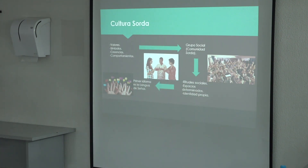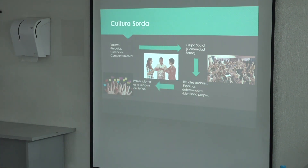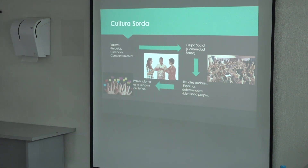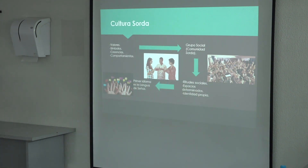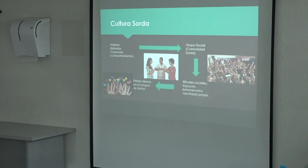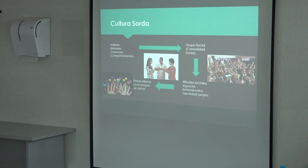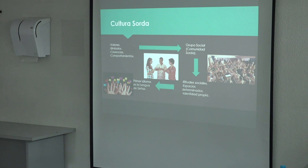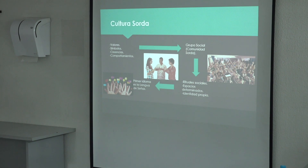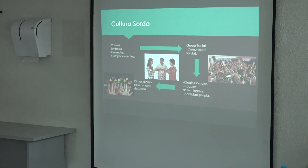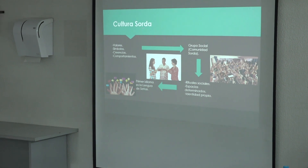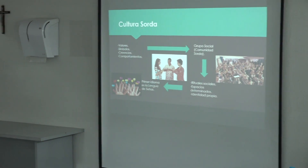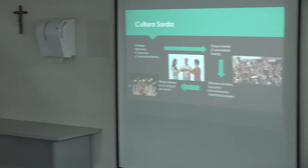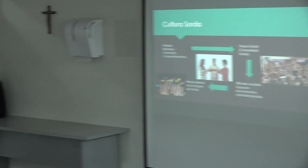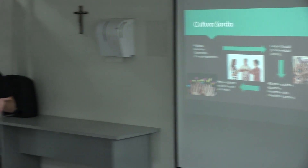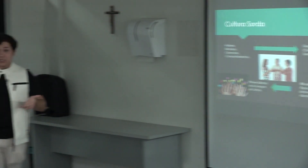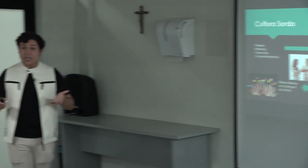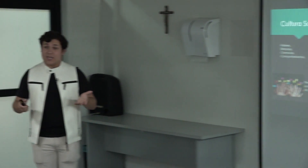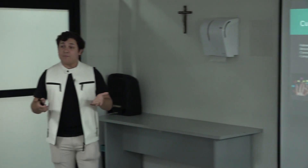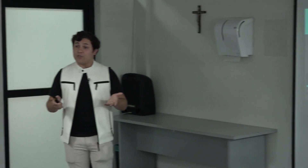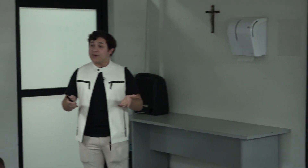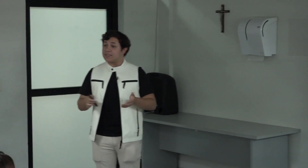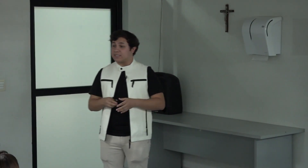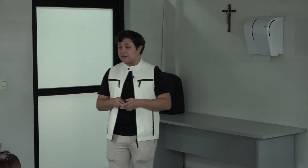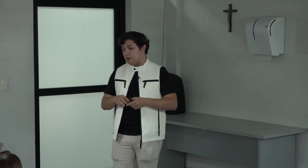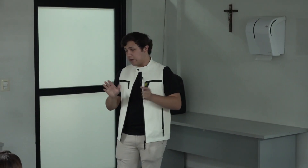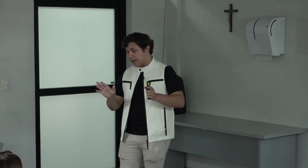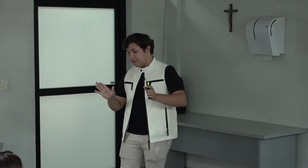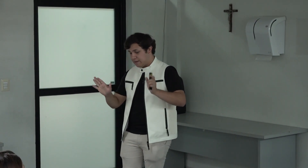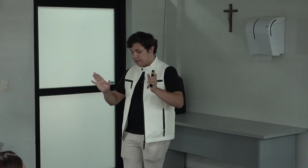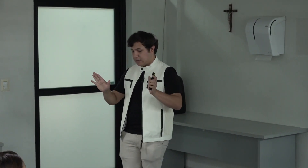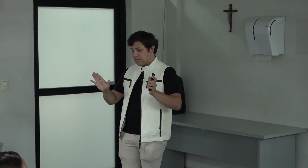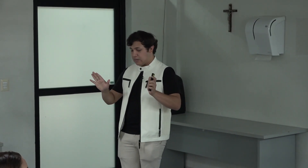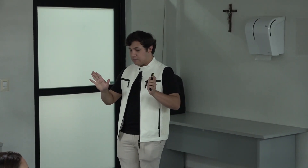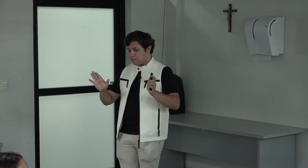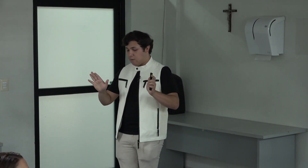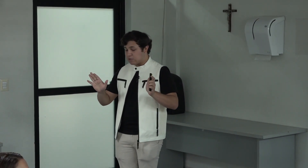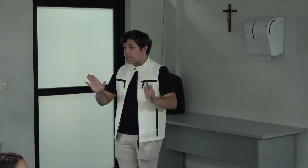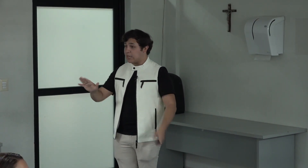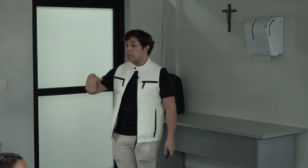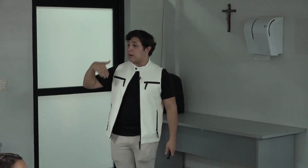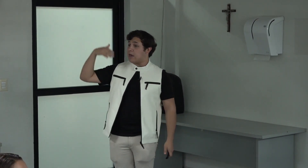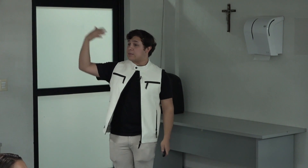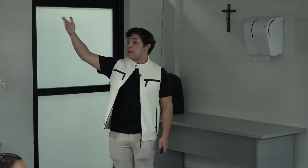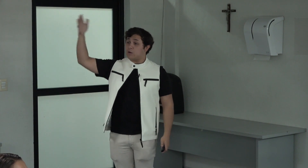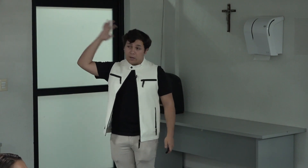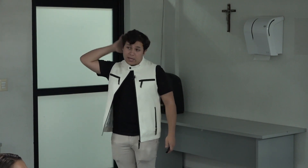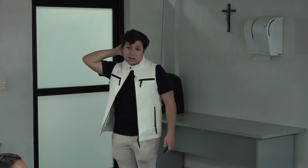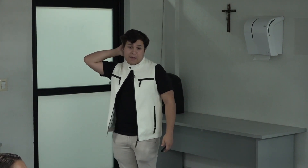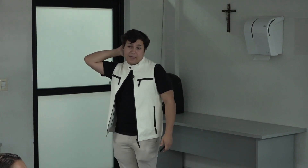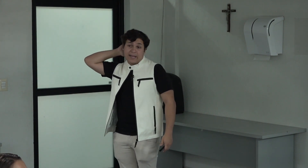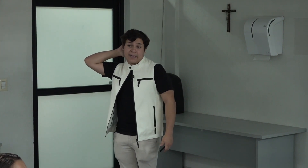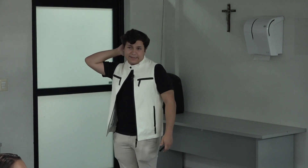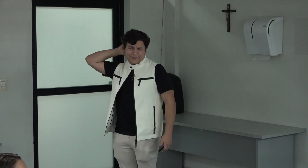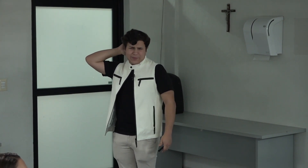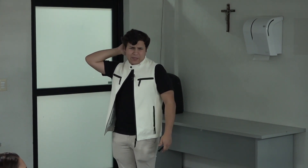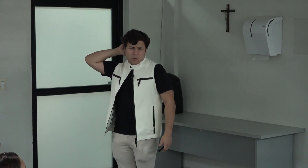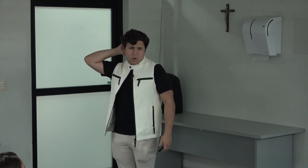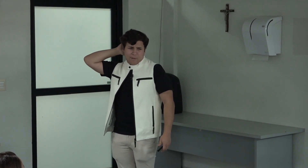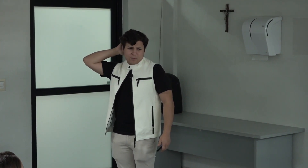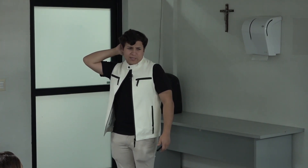para poder encontrarse entre todos y poder decir, ok, vamos a ir a tal lugar a viajar, o vamos a